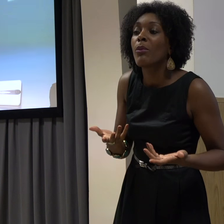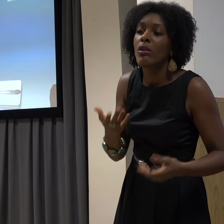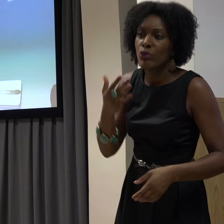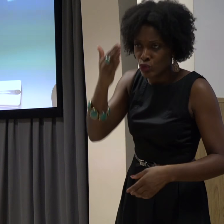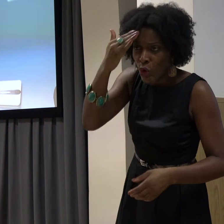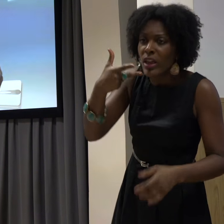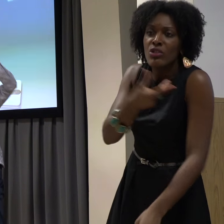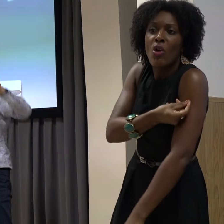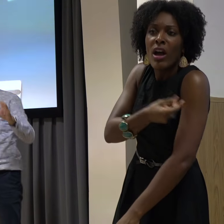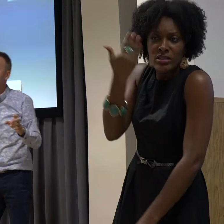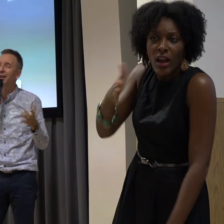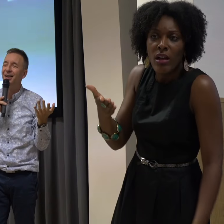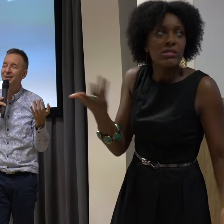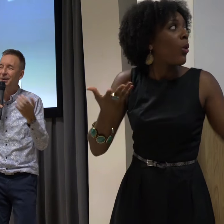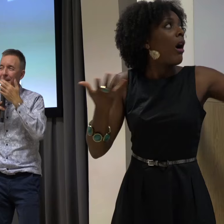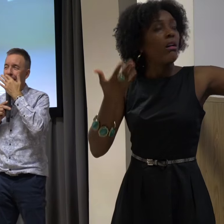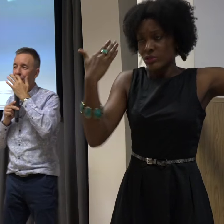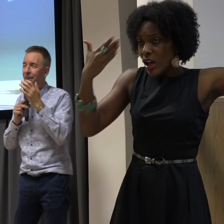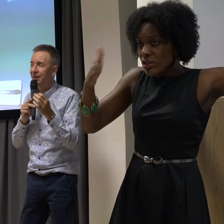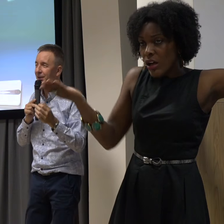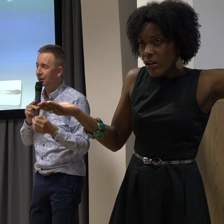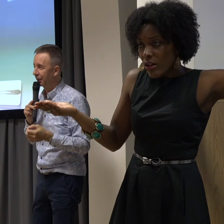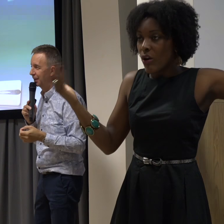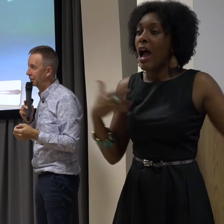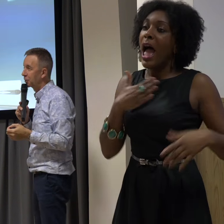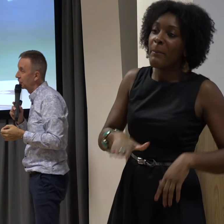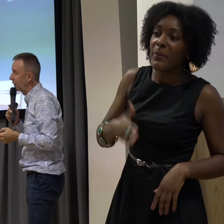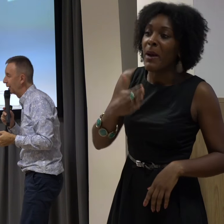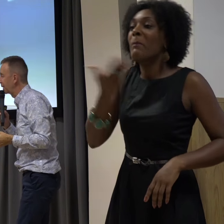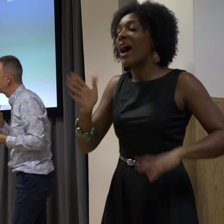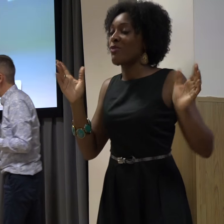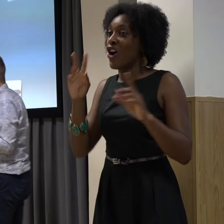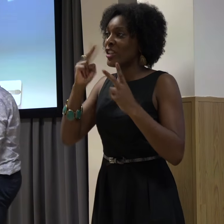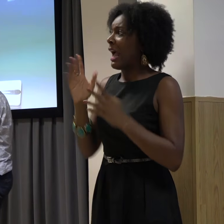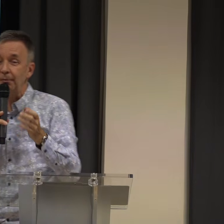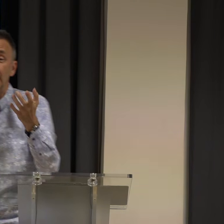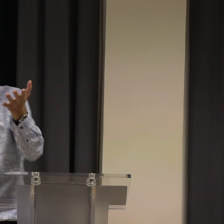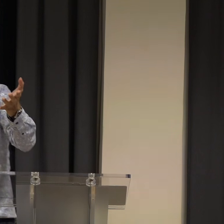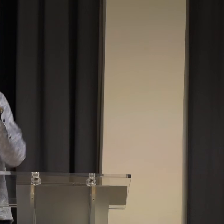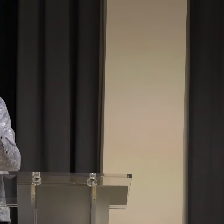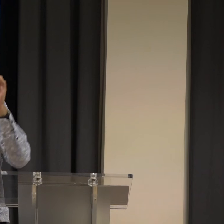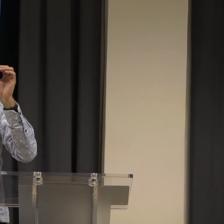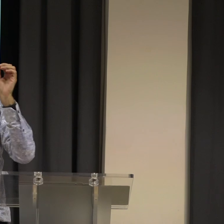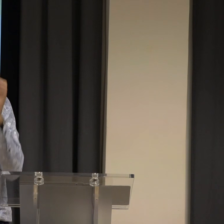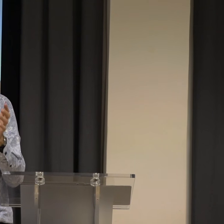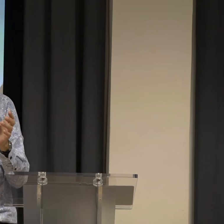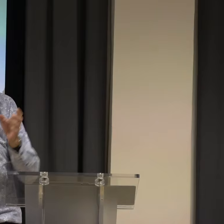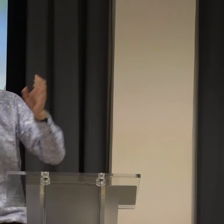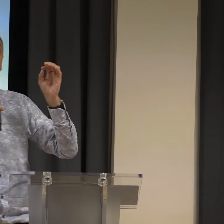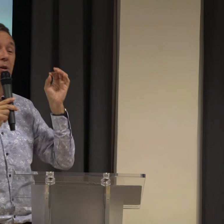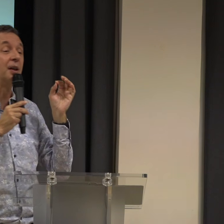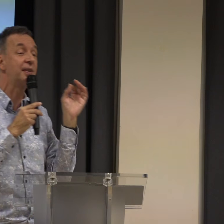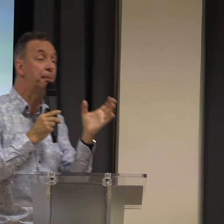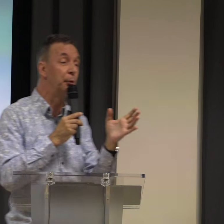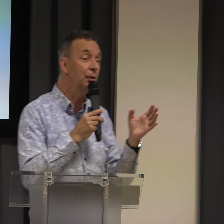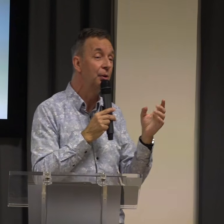une seringue. D'accord? On apprécie, on n'apprécie pas. En général, on n'apprécie pas. Mais c'est nécessaire parce